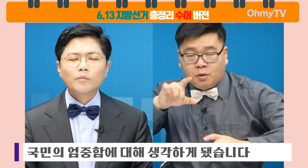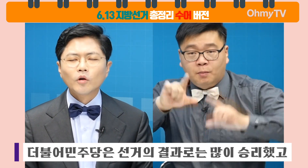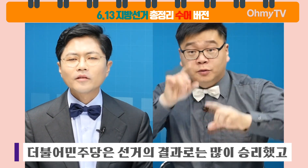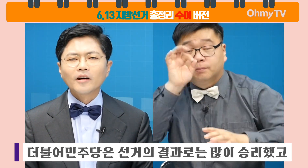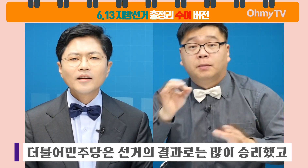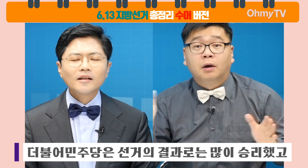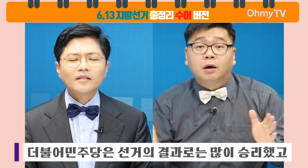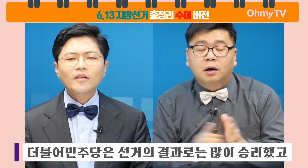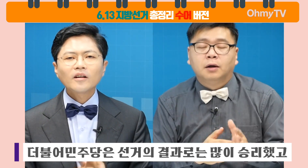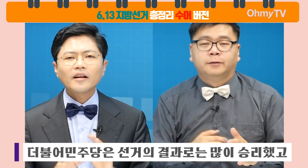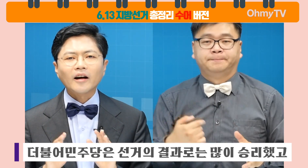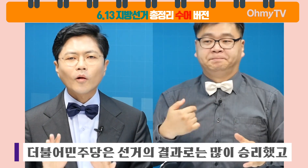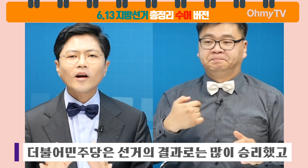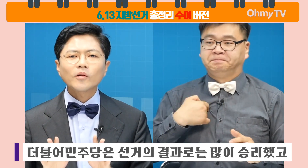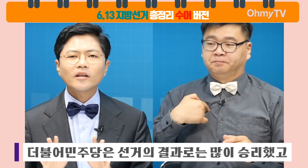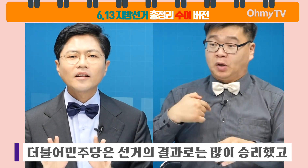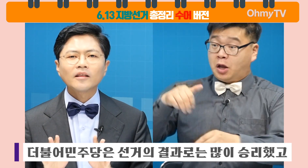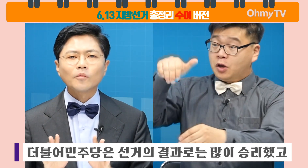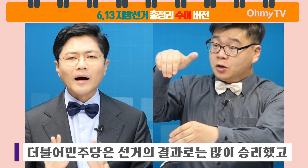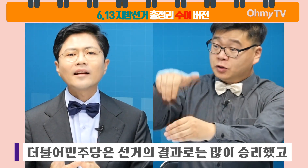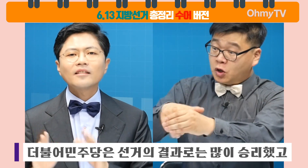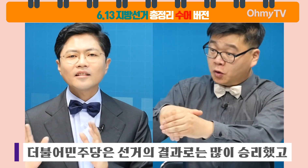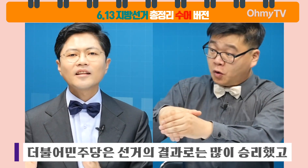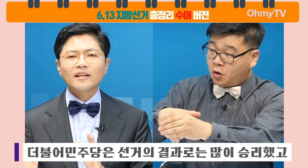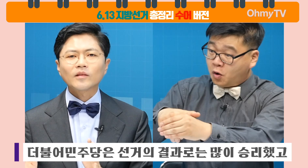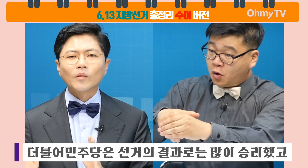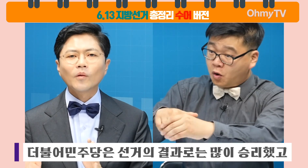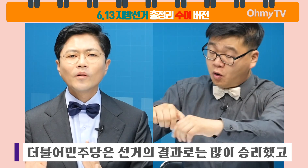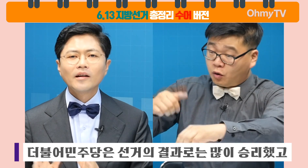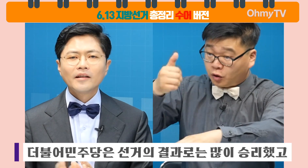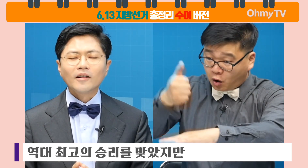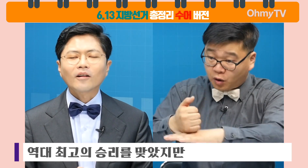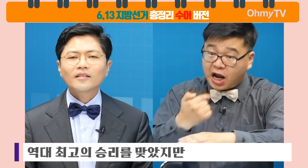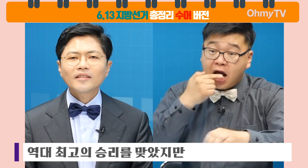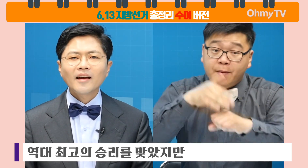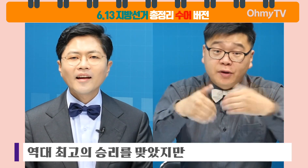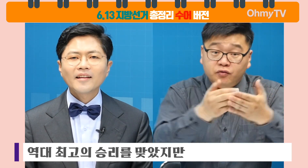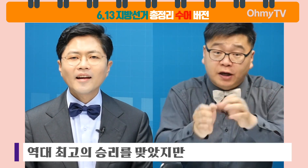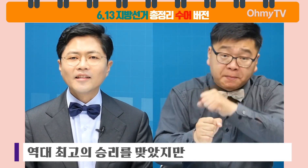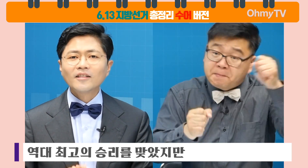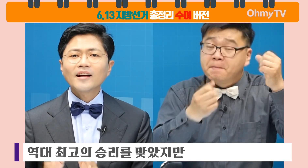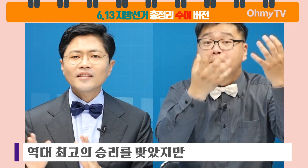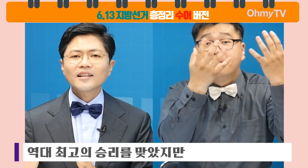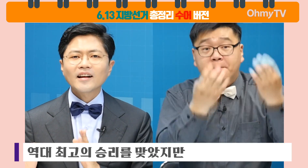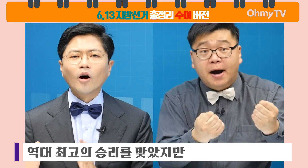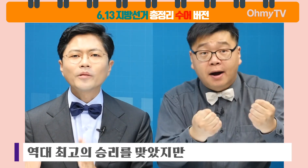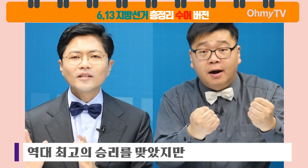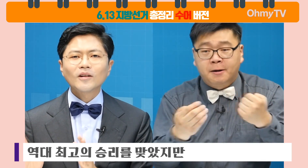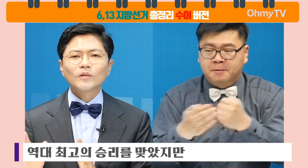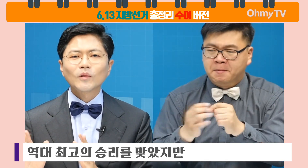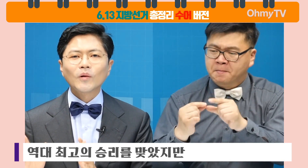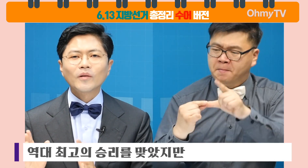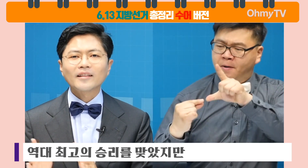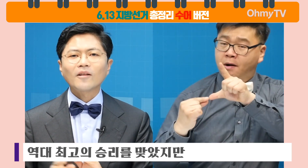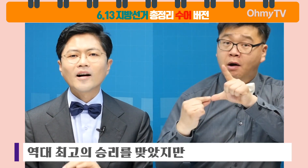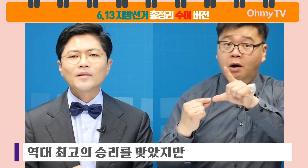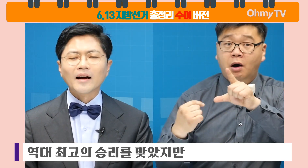물론 저희는 선거의 결과로서는 많은 승리를 했고 역대의 이러한 승리가 없을 정도의 상황을